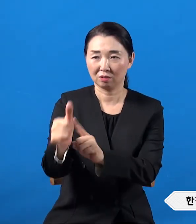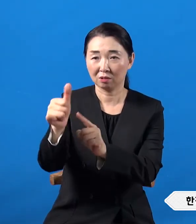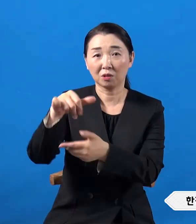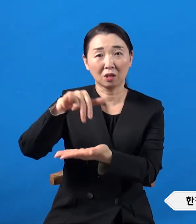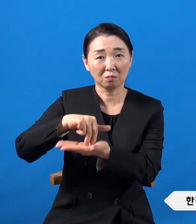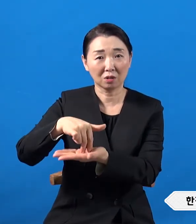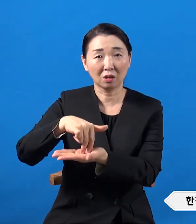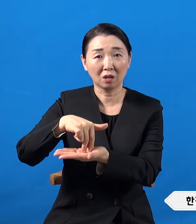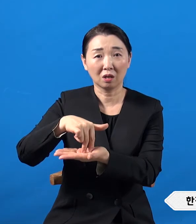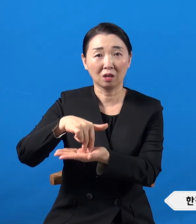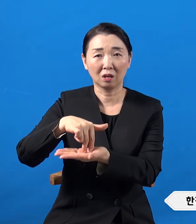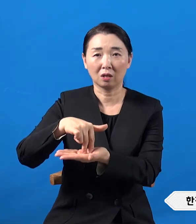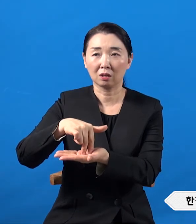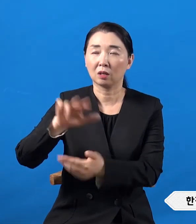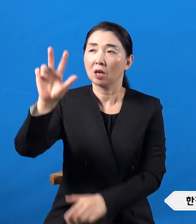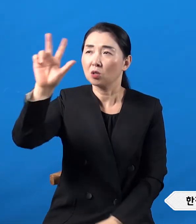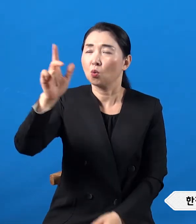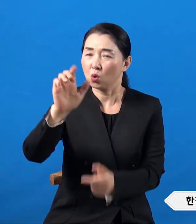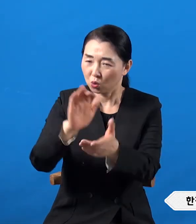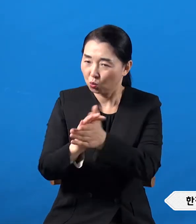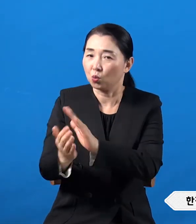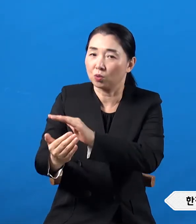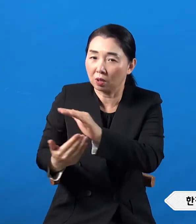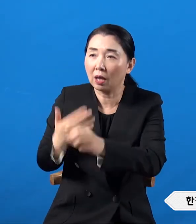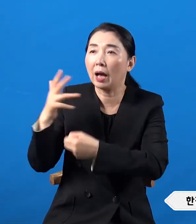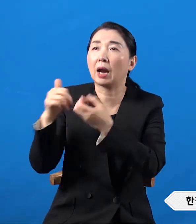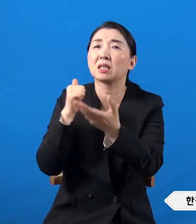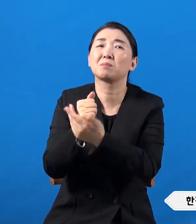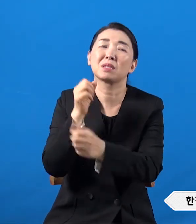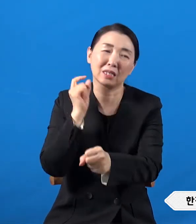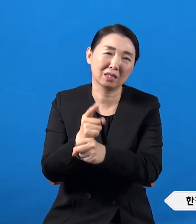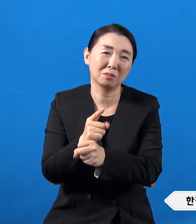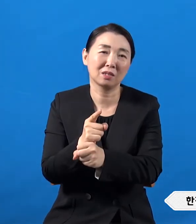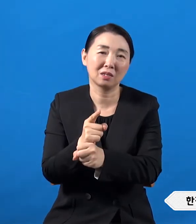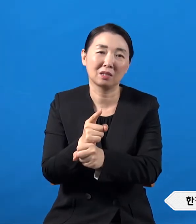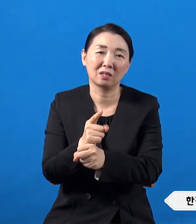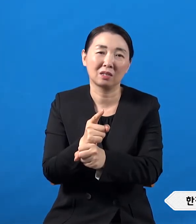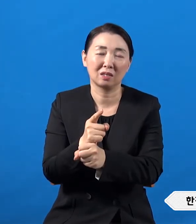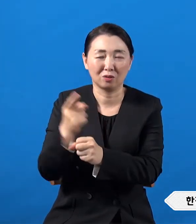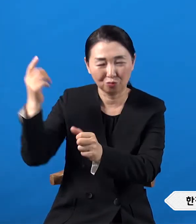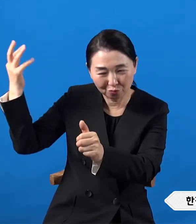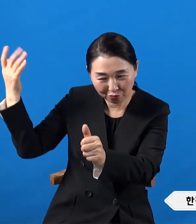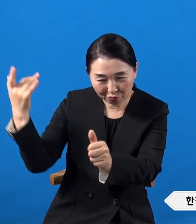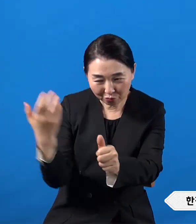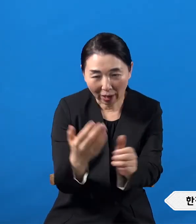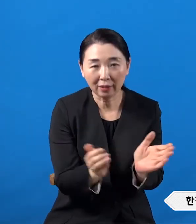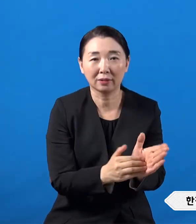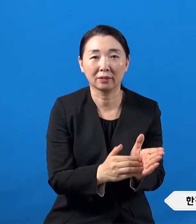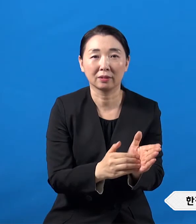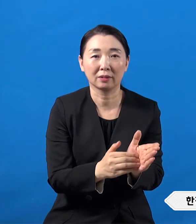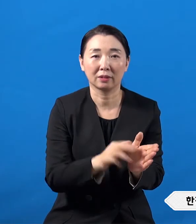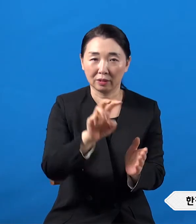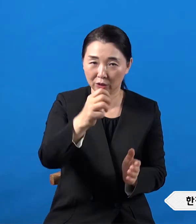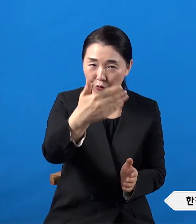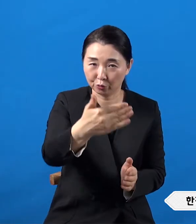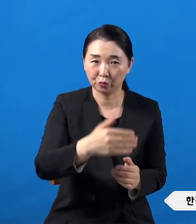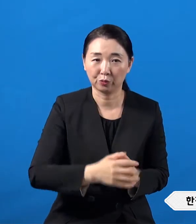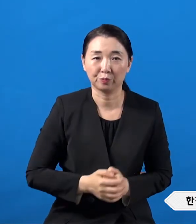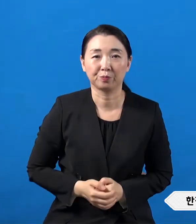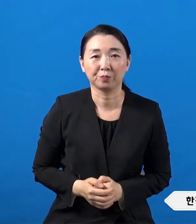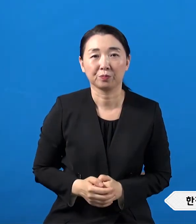입다의 경우도 그가 서원 기도를 하기도 전에 하나님이 이미 그에게 임하셨습니다. 29절